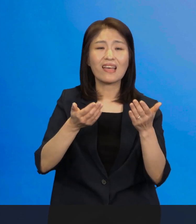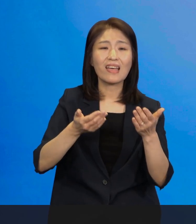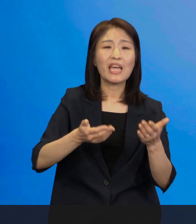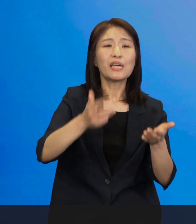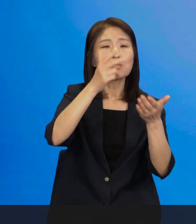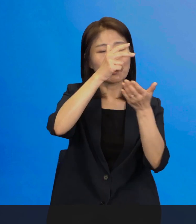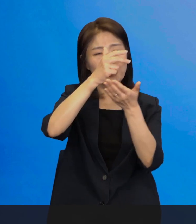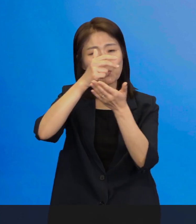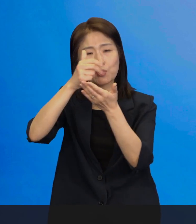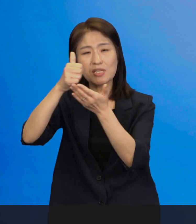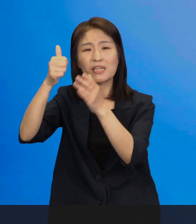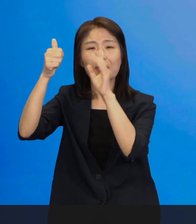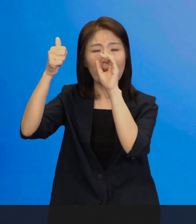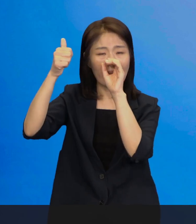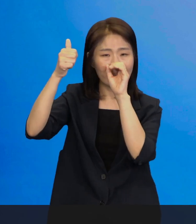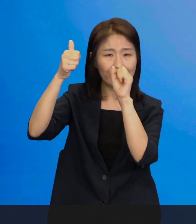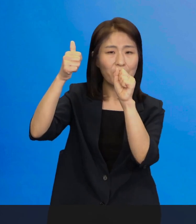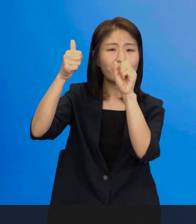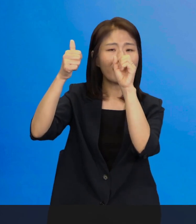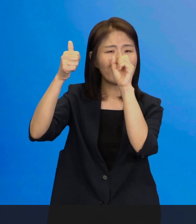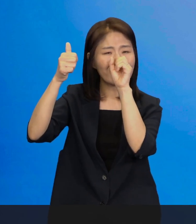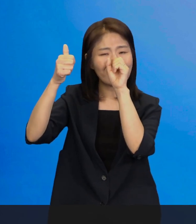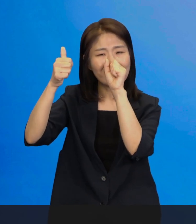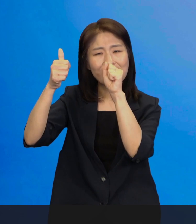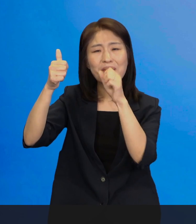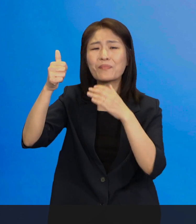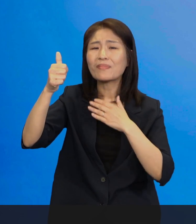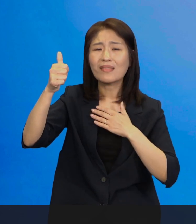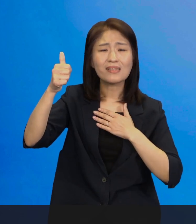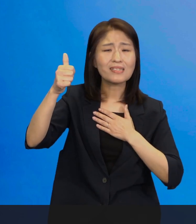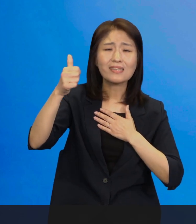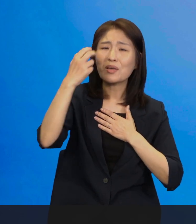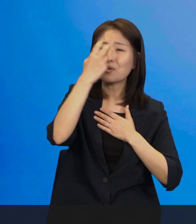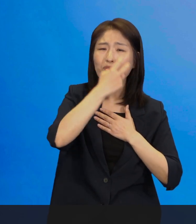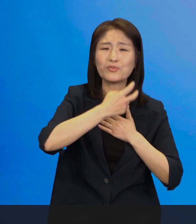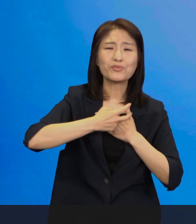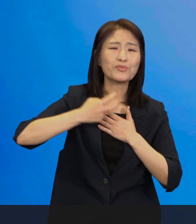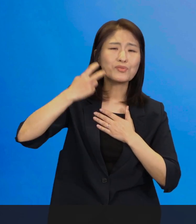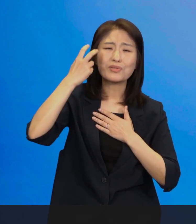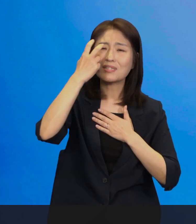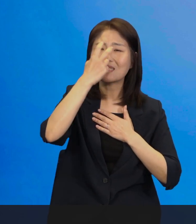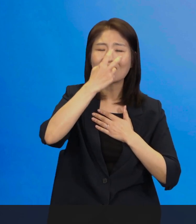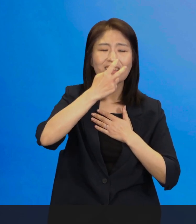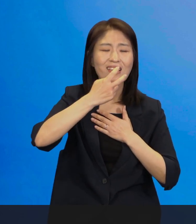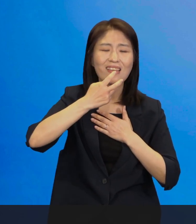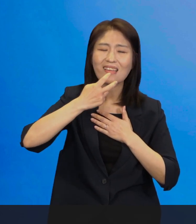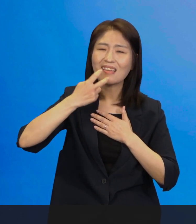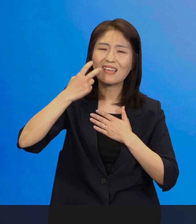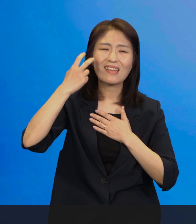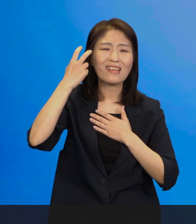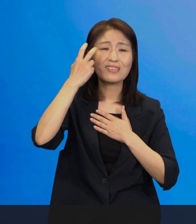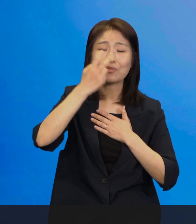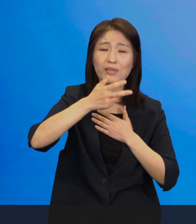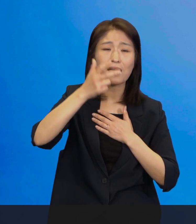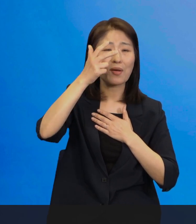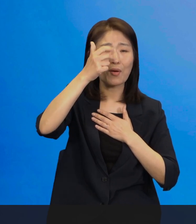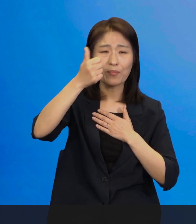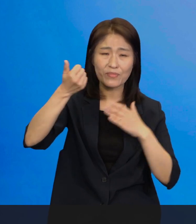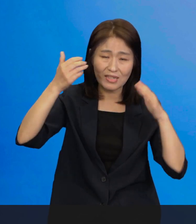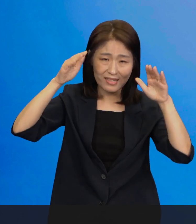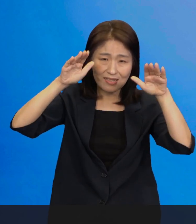지켜주시네. 주님의 선하심이 날 지켜주시네.